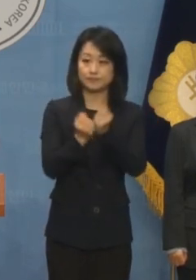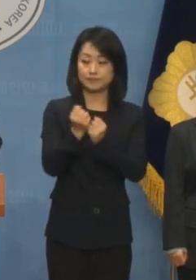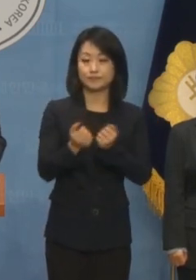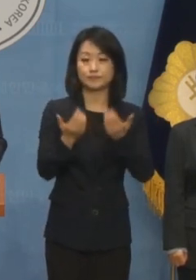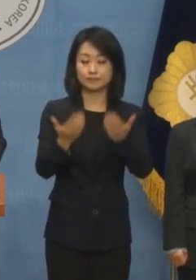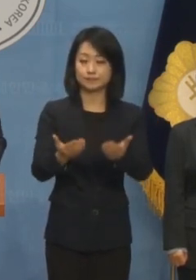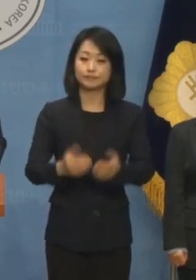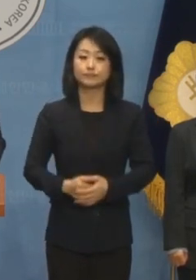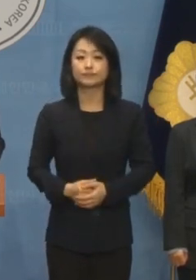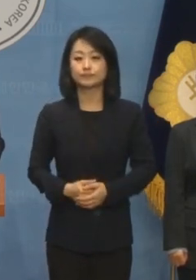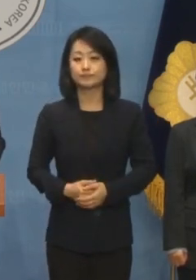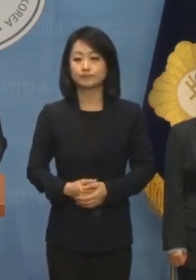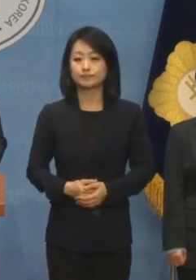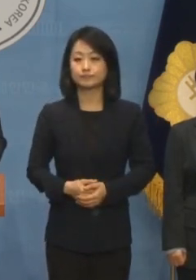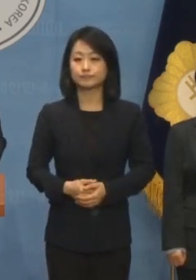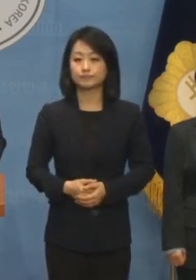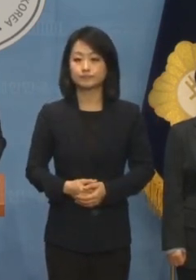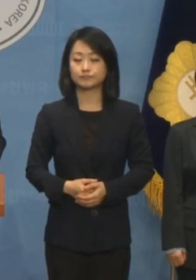나왔습니다.